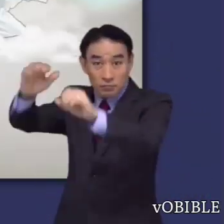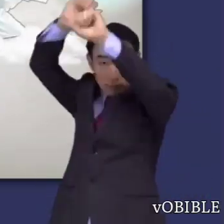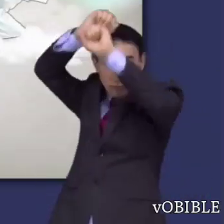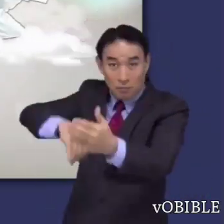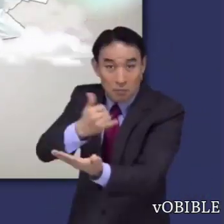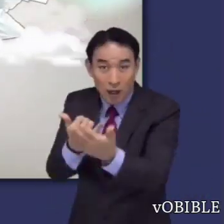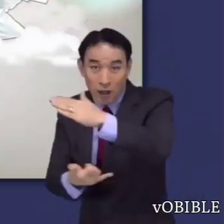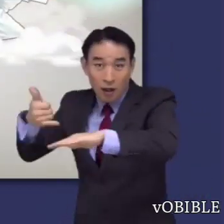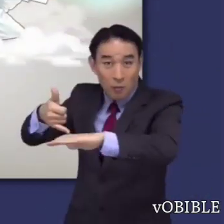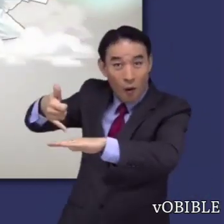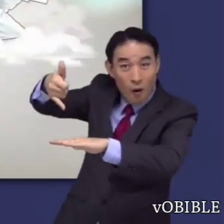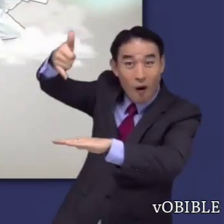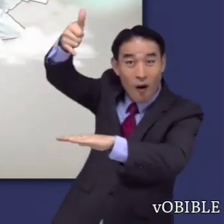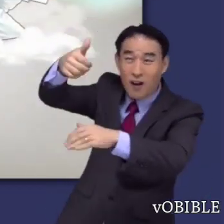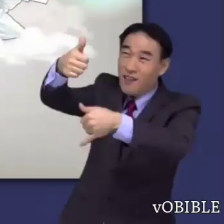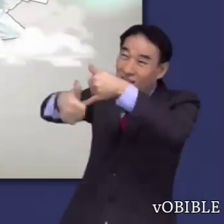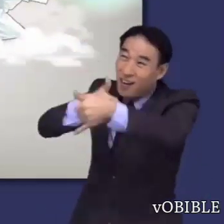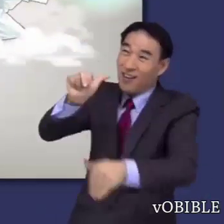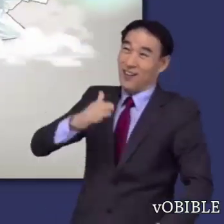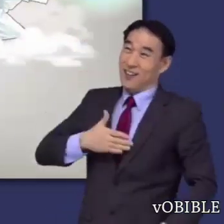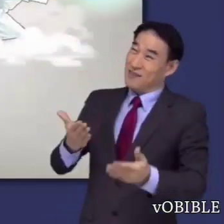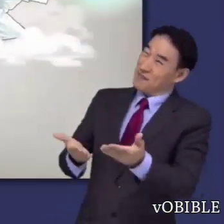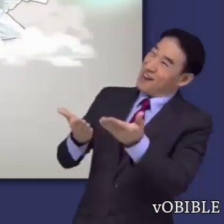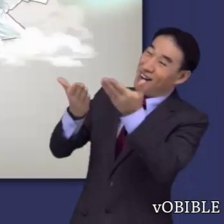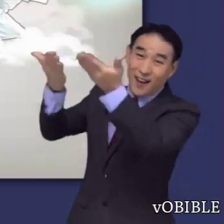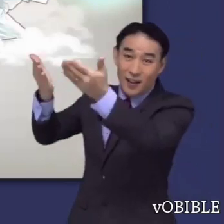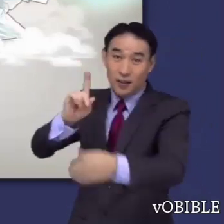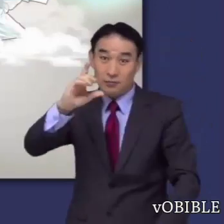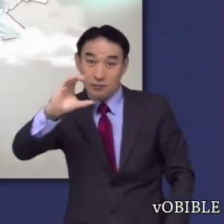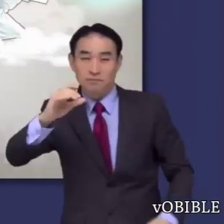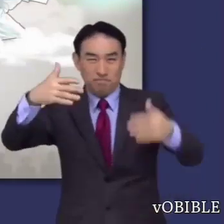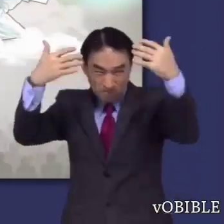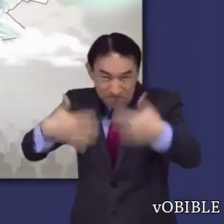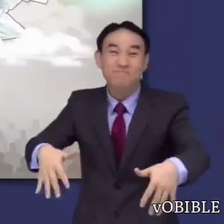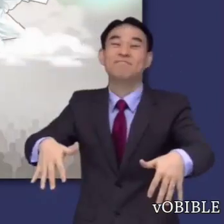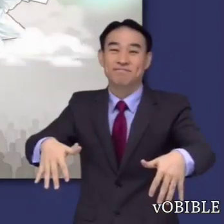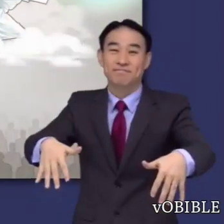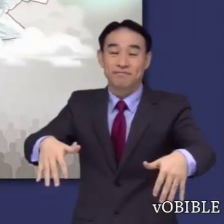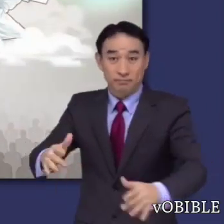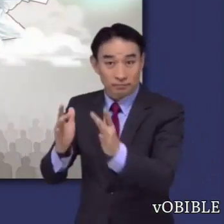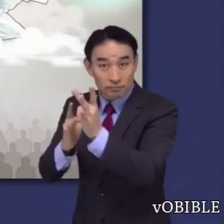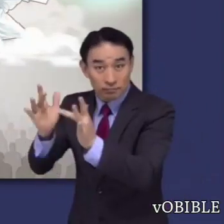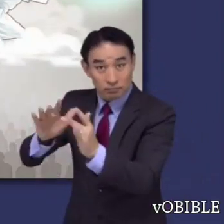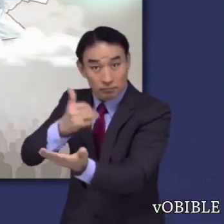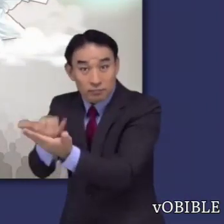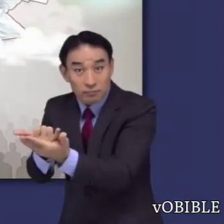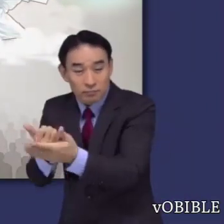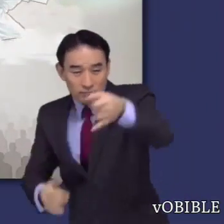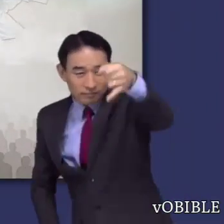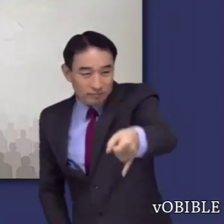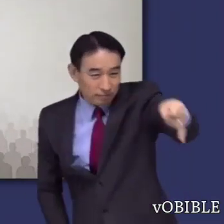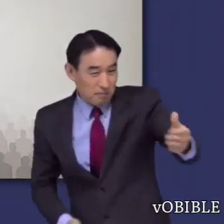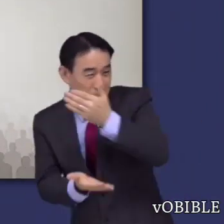可是，基督在天上把他完美生命的价值作为赎价献给上帝，只需要一次就够